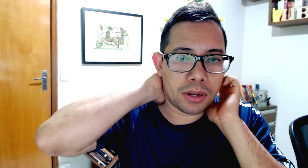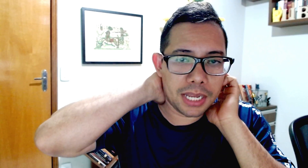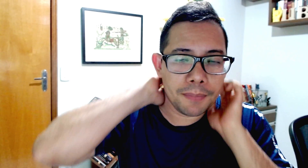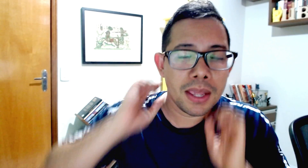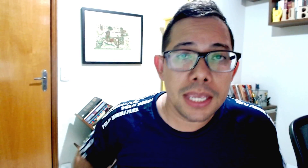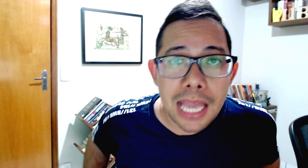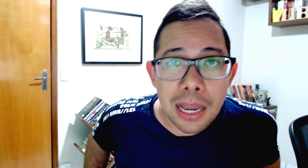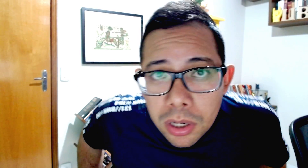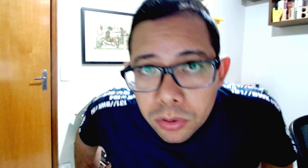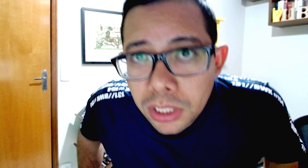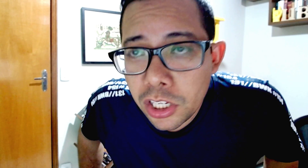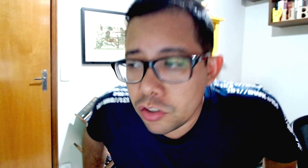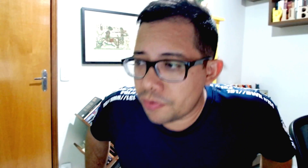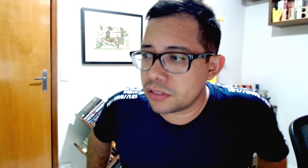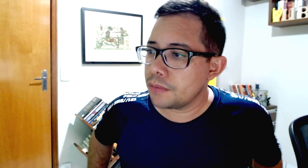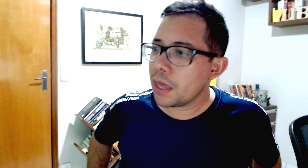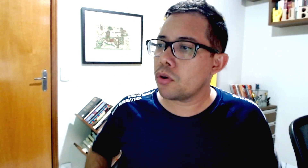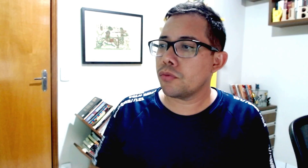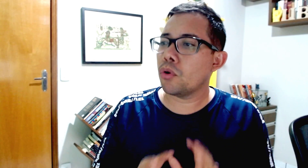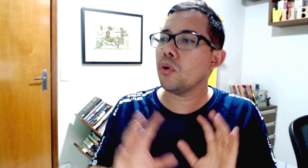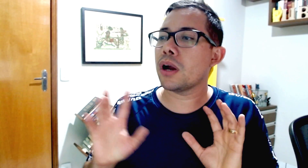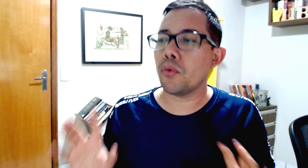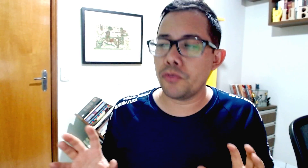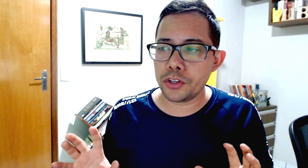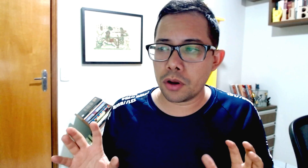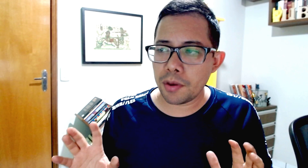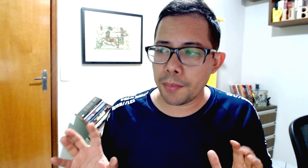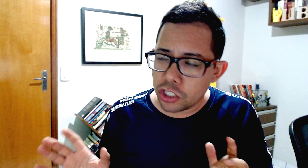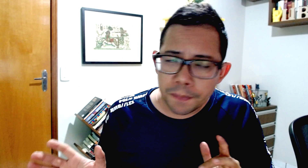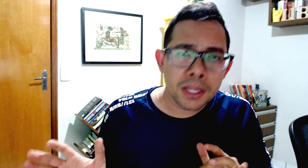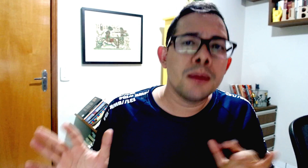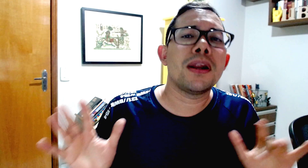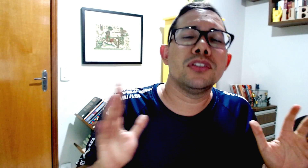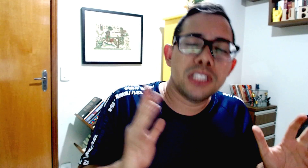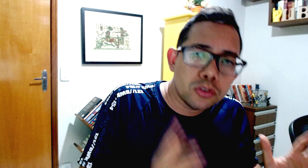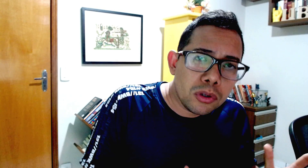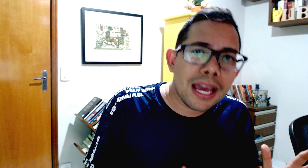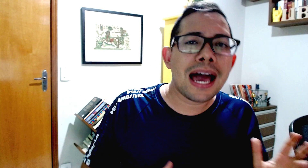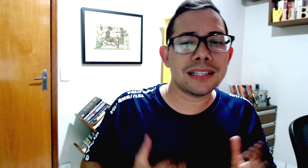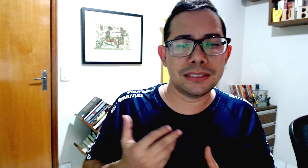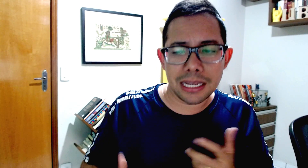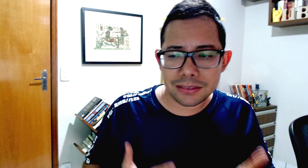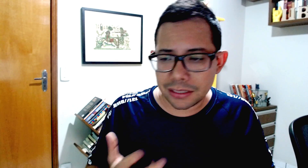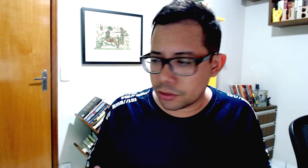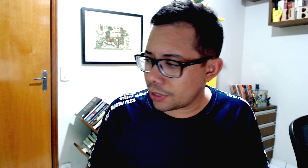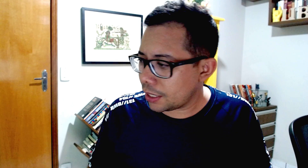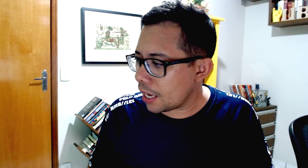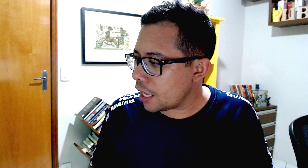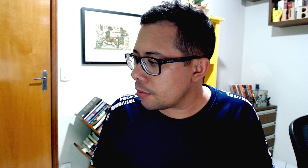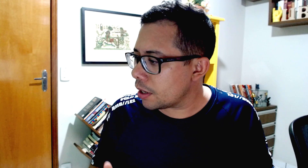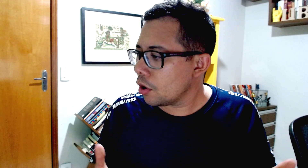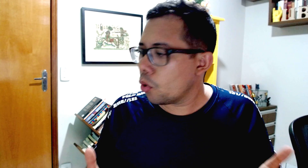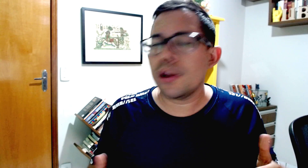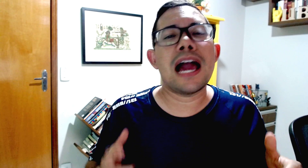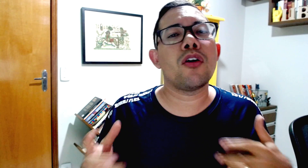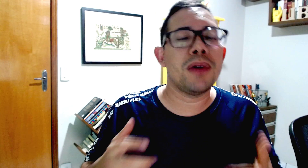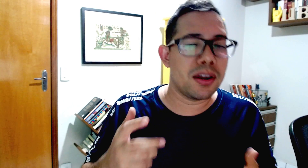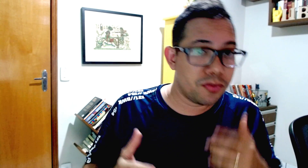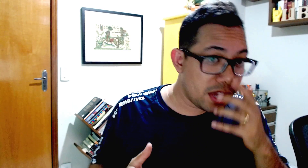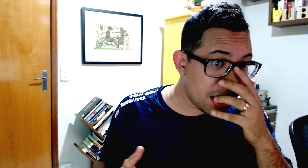né? E agora, o que a gente vai fazer? Agora eu vou colocar o vídeo novamente para vocês olhar a sinalização da Kerima, olhar como ela fez,